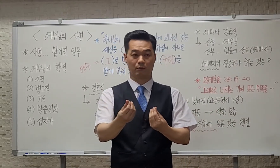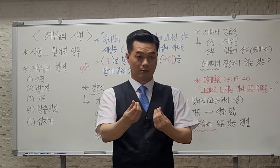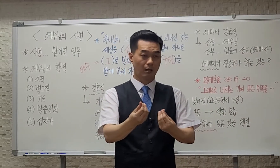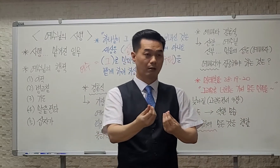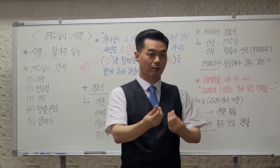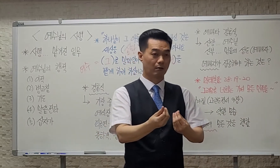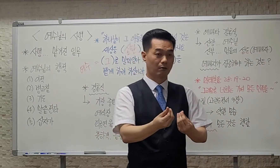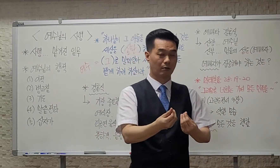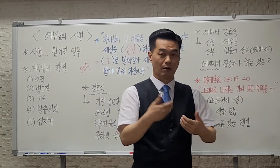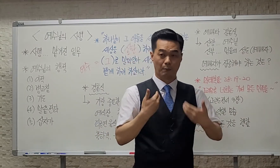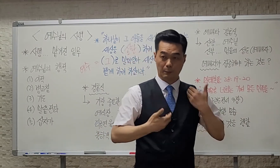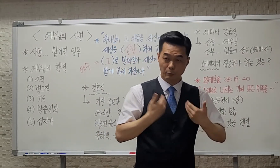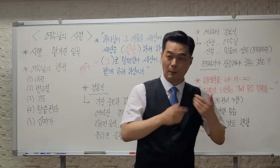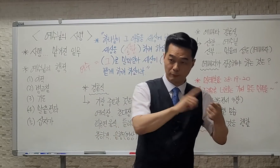근데 바쁘면 바쁜 대로.